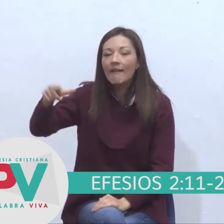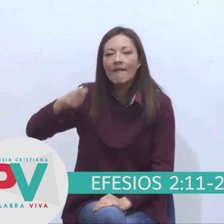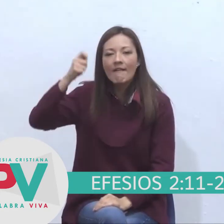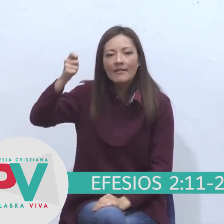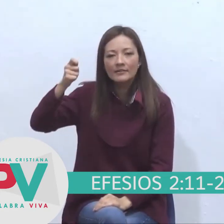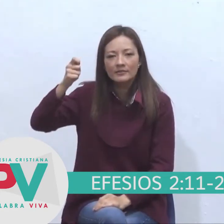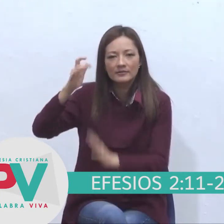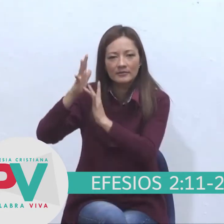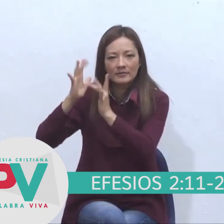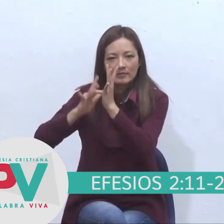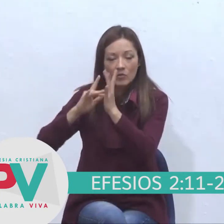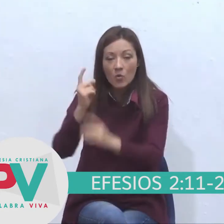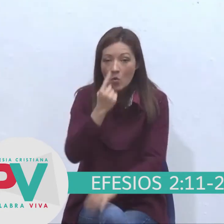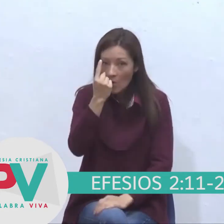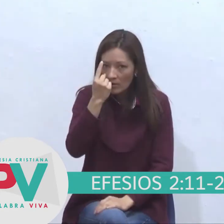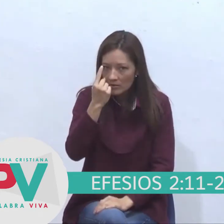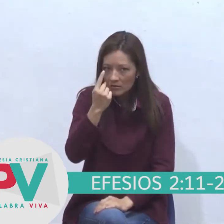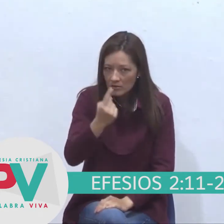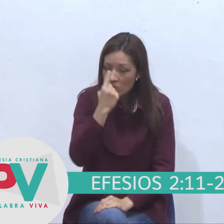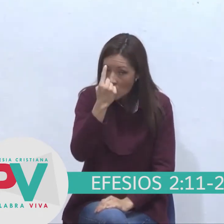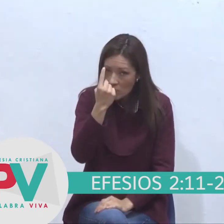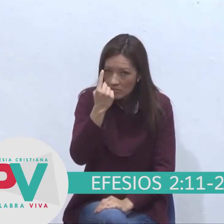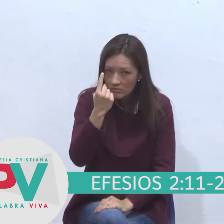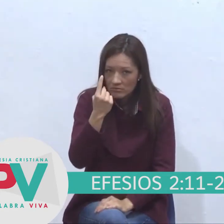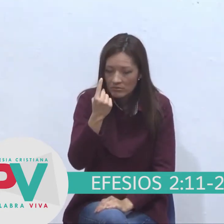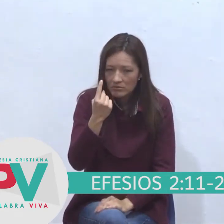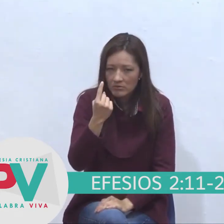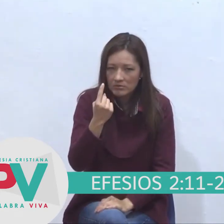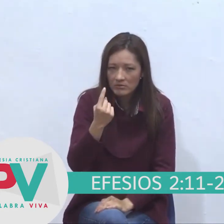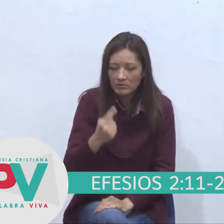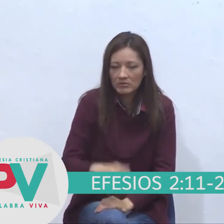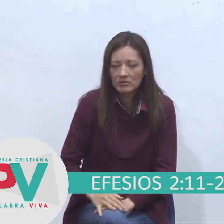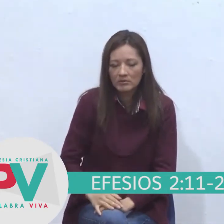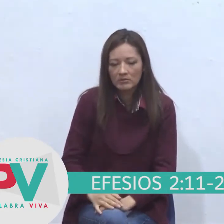Jesús. Uno solo, uno solo.